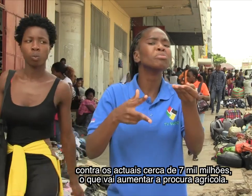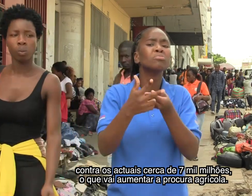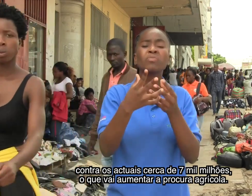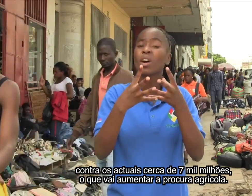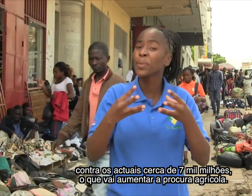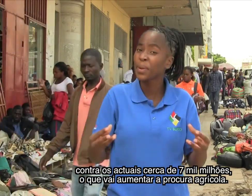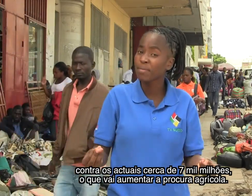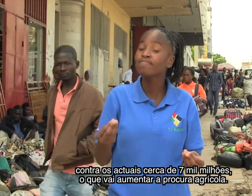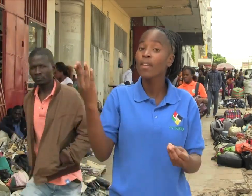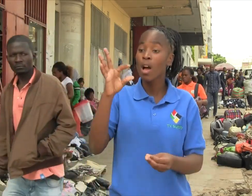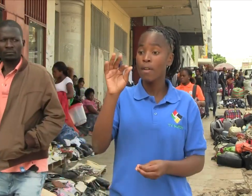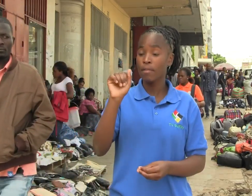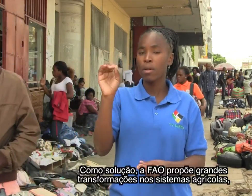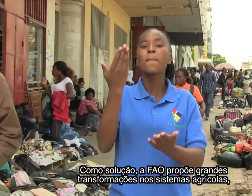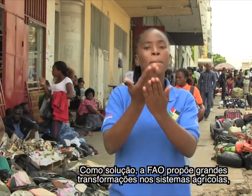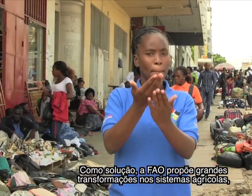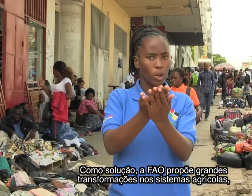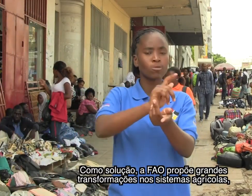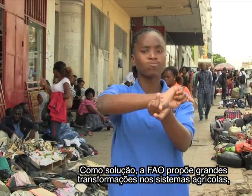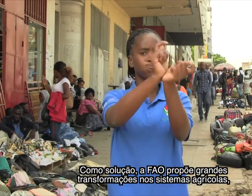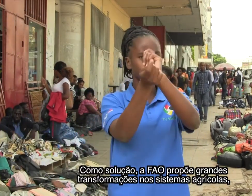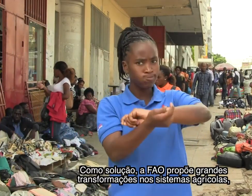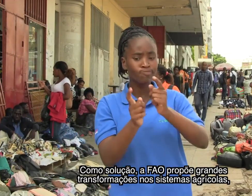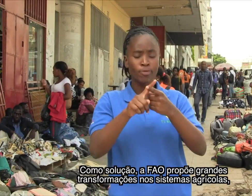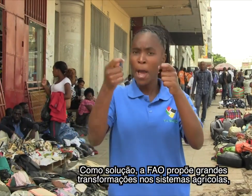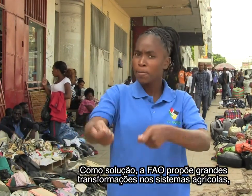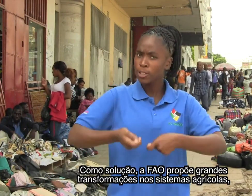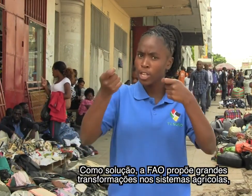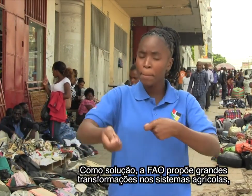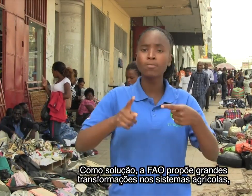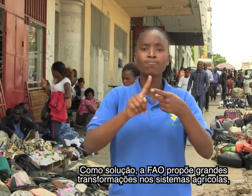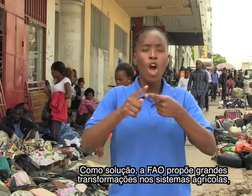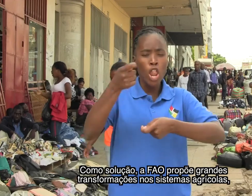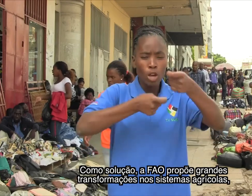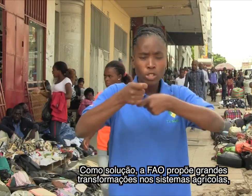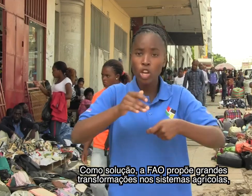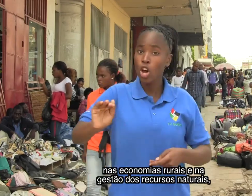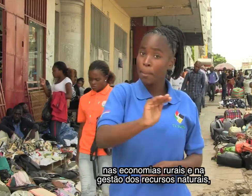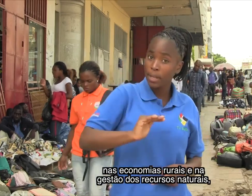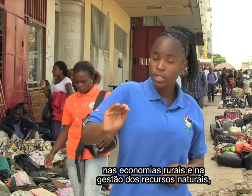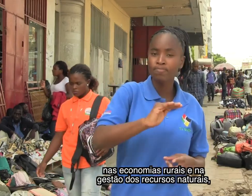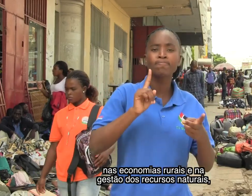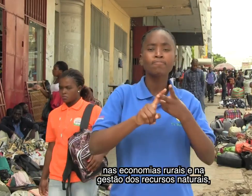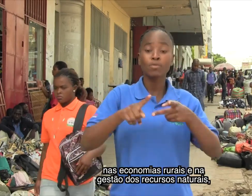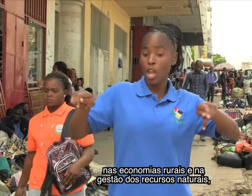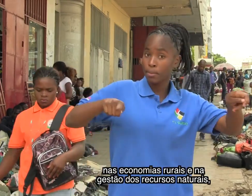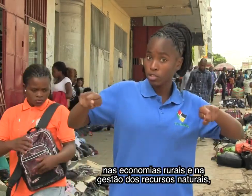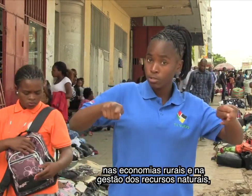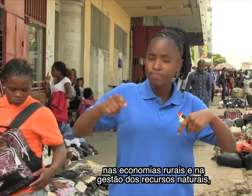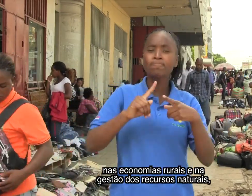procura agrícola. Como solução, a FAO propõe grandes transformações nos sistemas agrícolas, nas economias rurais e